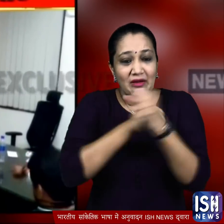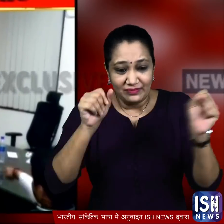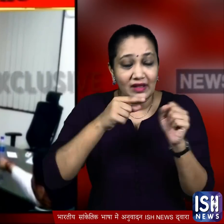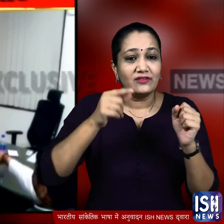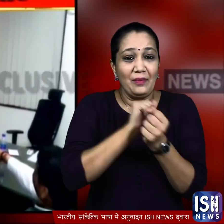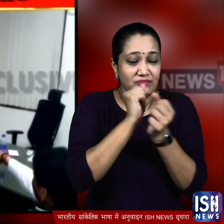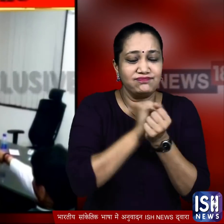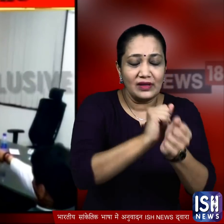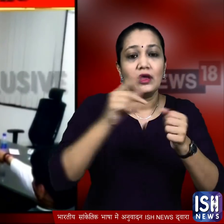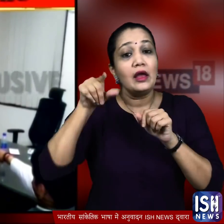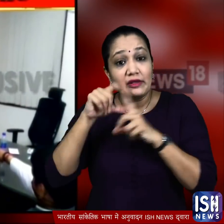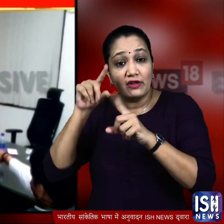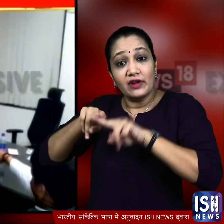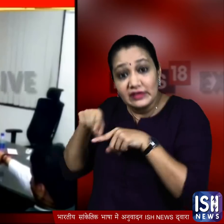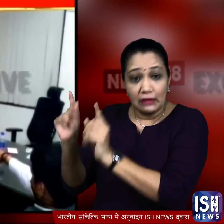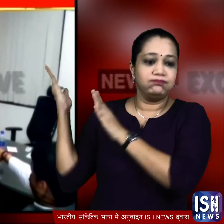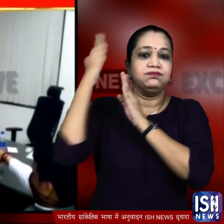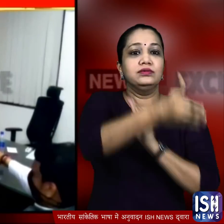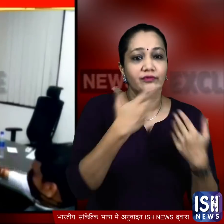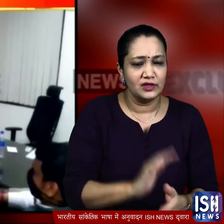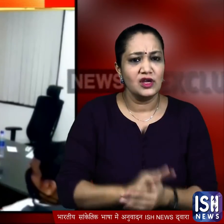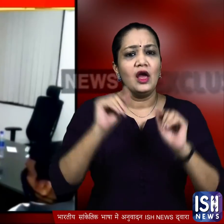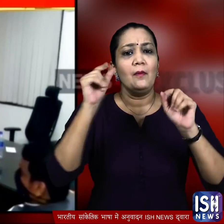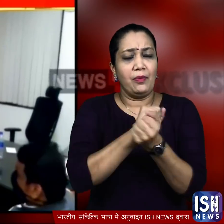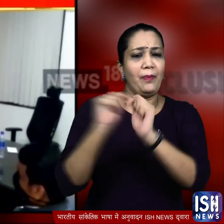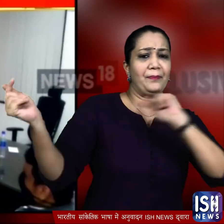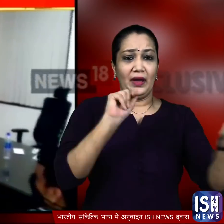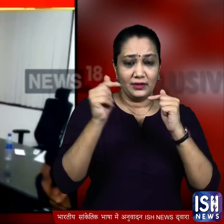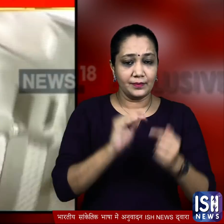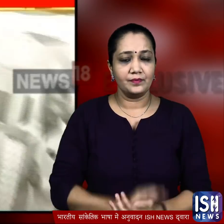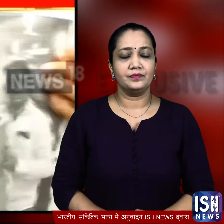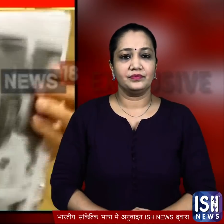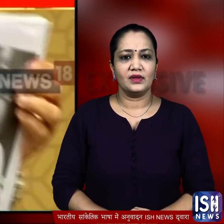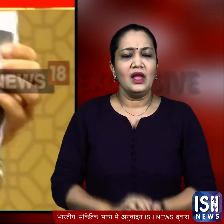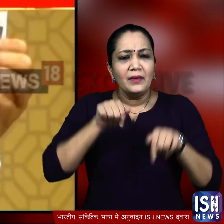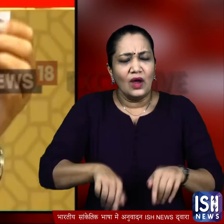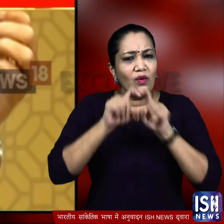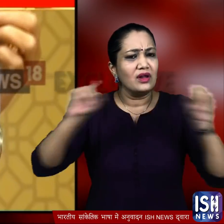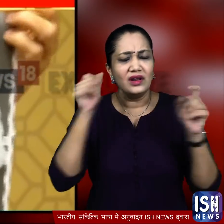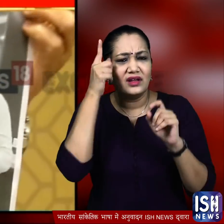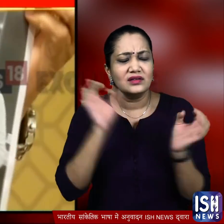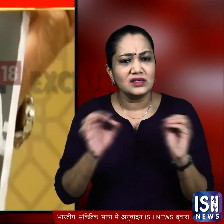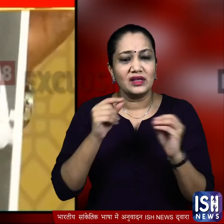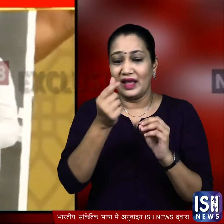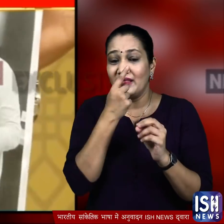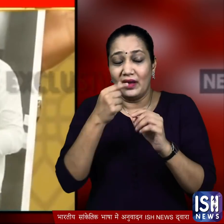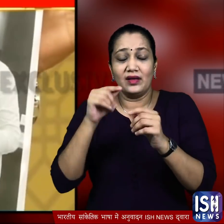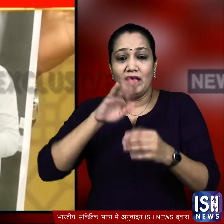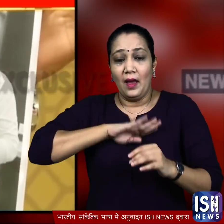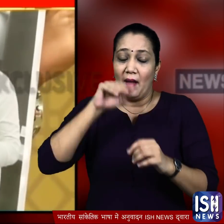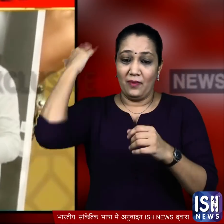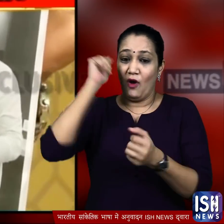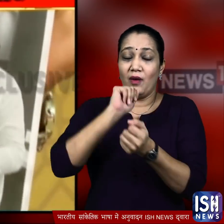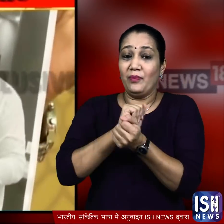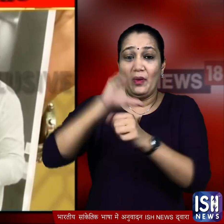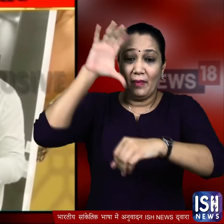अधिकारियों को छुड़ाने देवेंद्र फडणवीस खुद पहुंच गए थे और पुलिस वालों से उनकी तीखी बहस हुई थी। लेकिन अब तक ये साफ नहीं हुआ कि जो दवाएं महाराष्ट्र